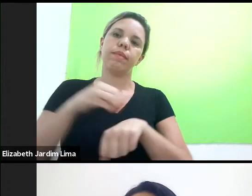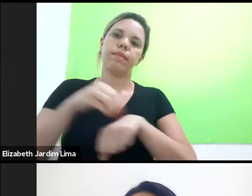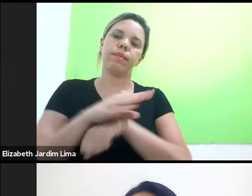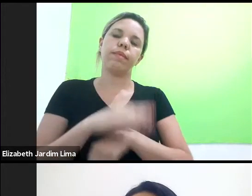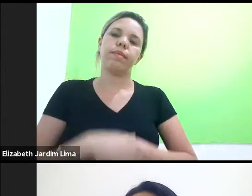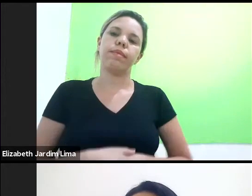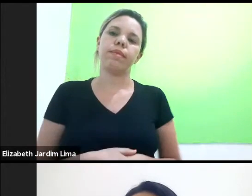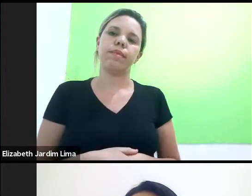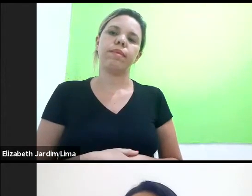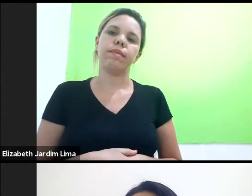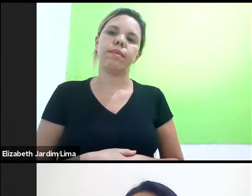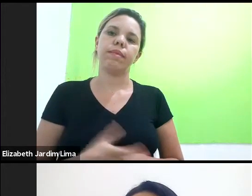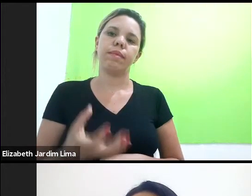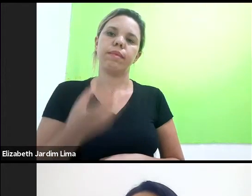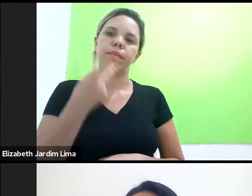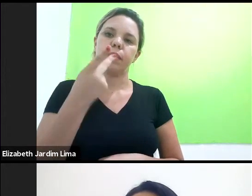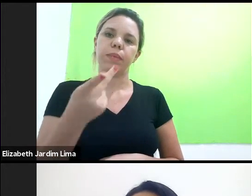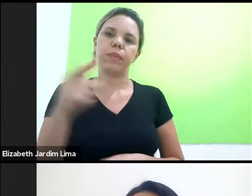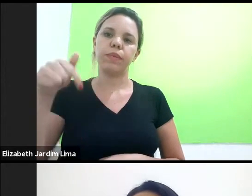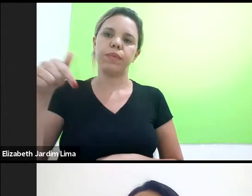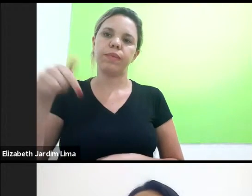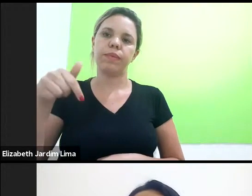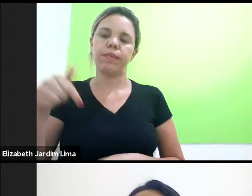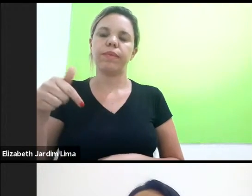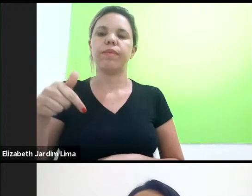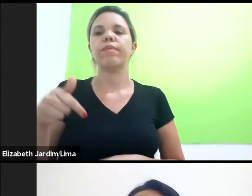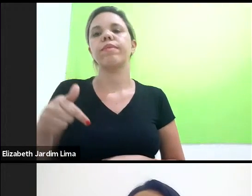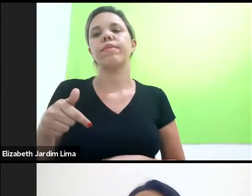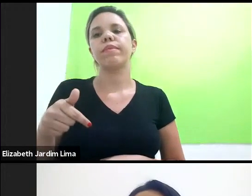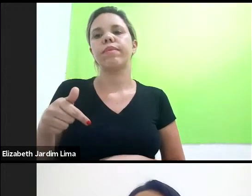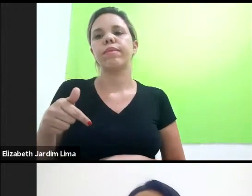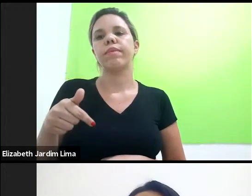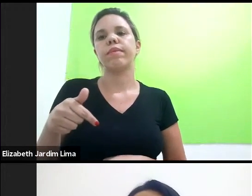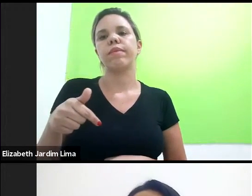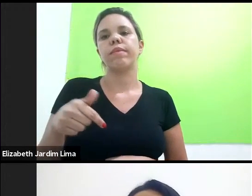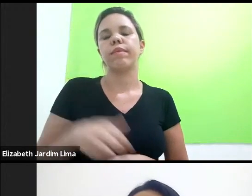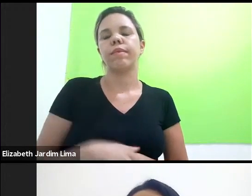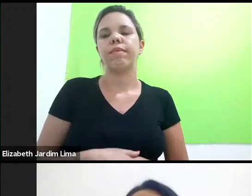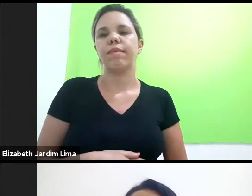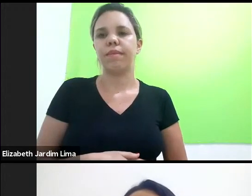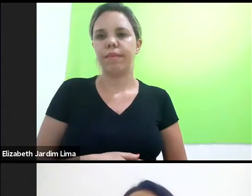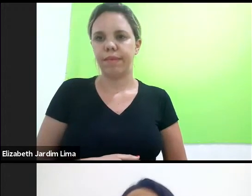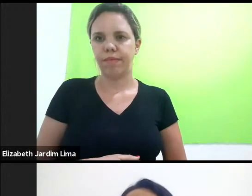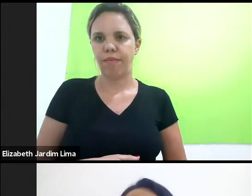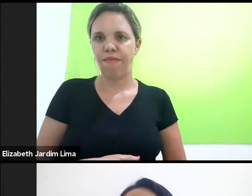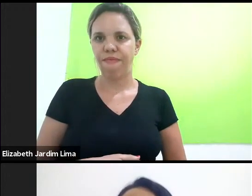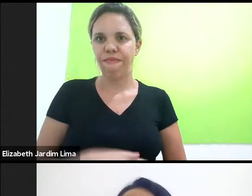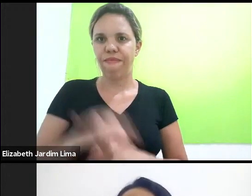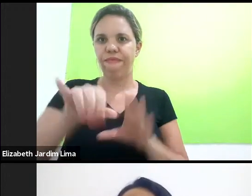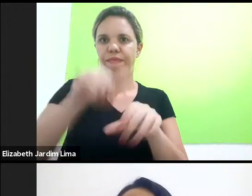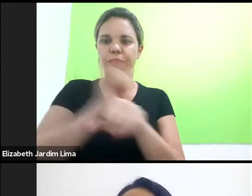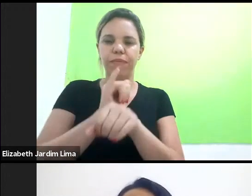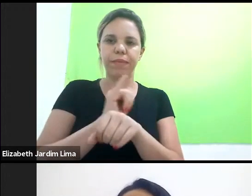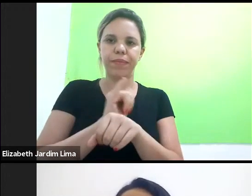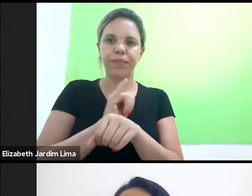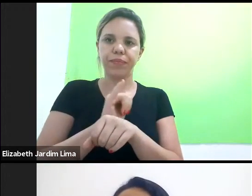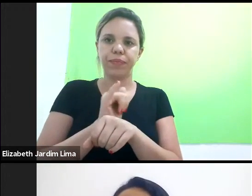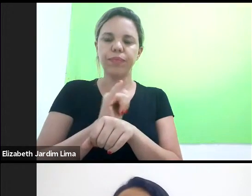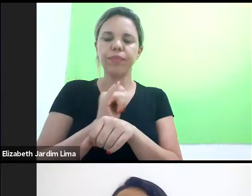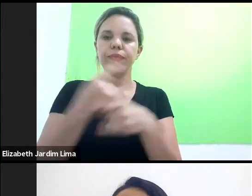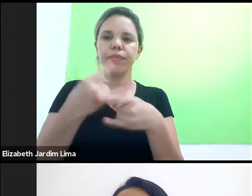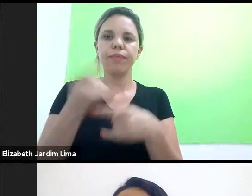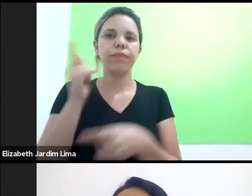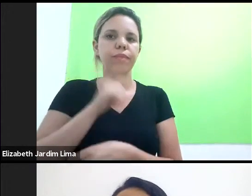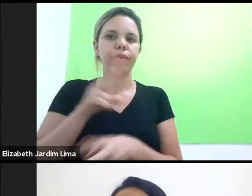vocês, eu queria destacar aqui no nosso YouTube, pelo chat, a gente consegue